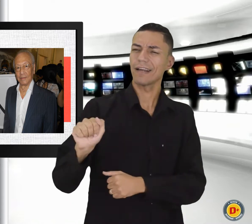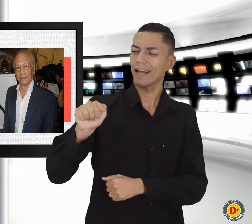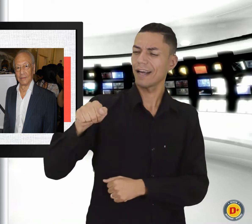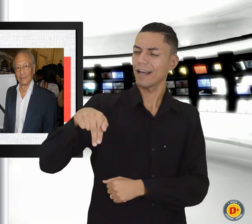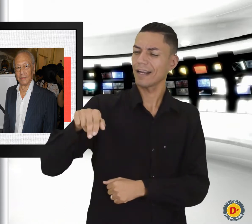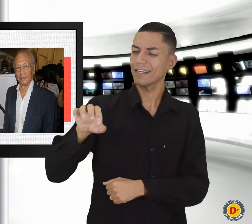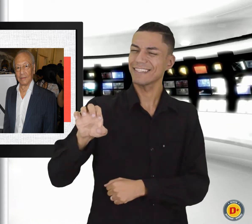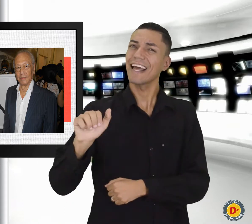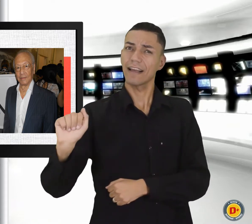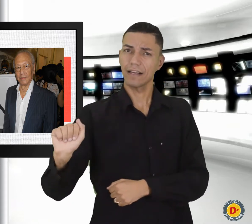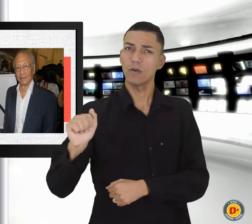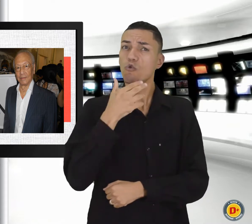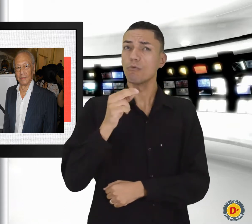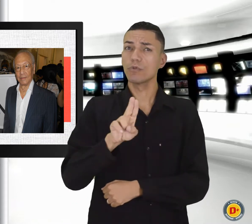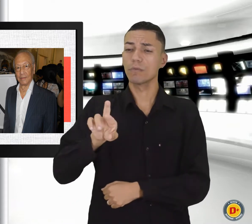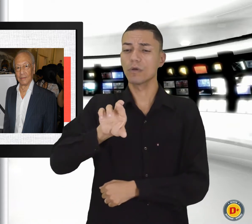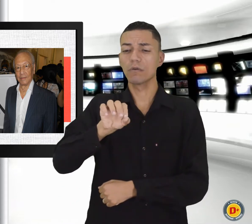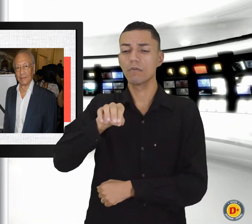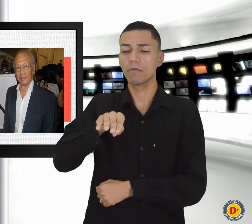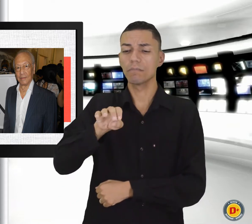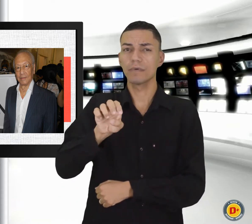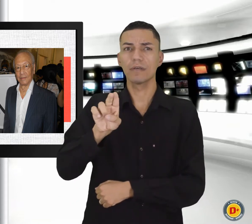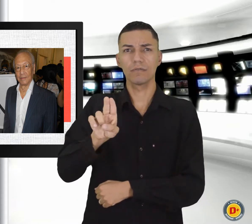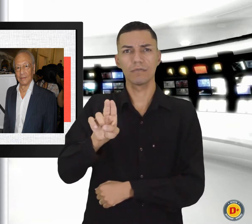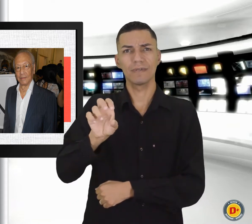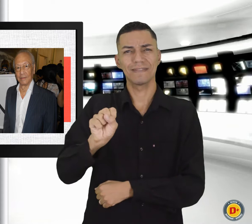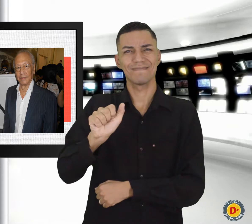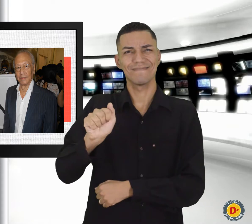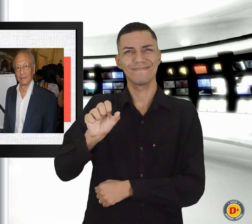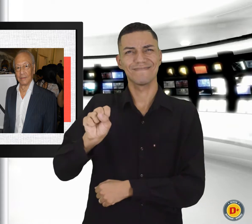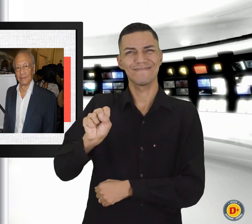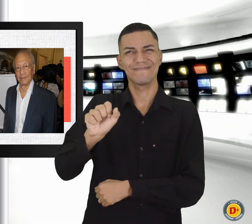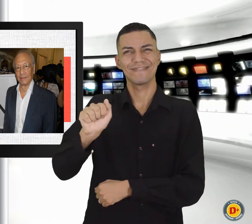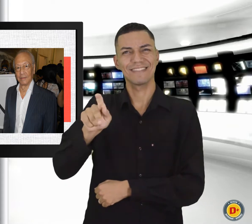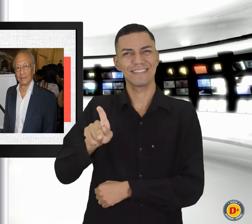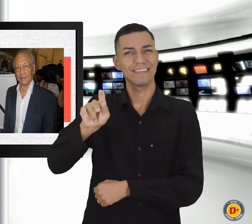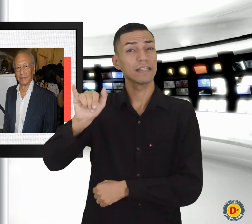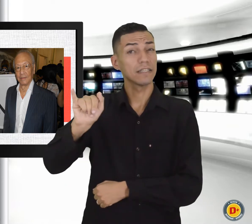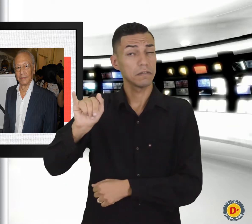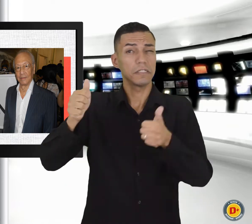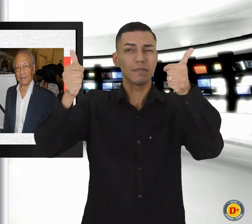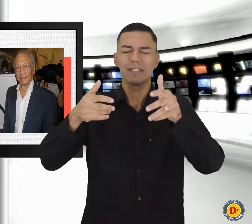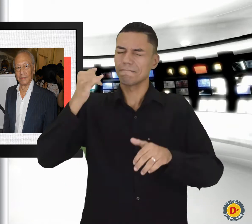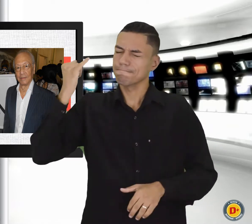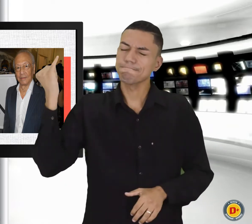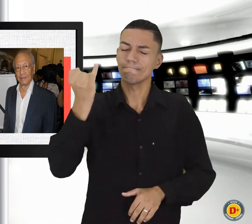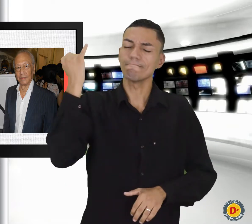ANEA, Romeu Kazumi Sasaki, destaca a importância da modalidade.